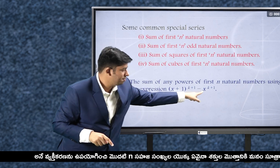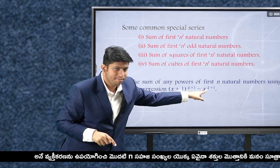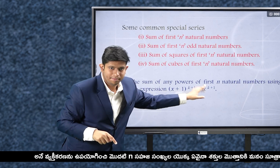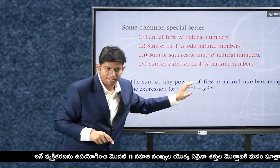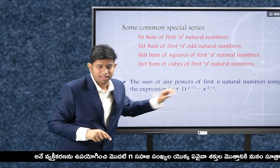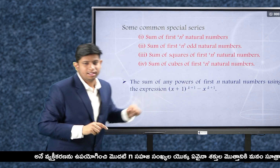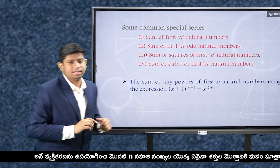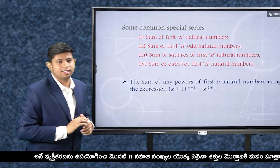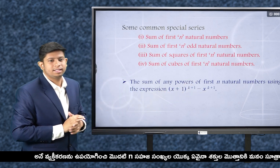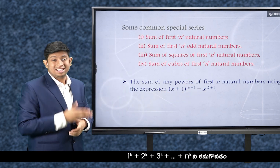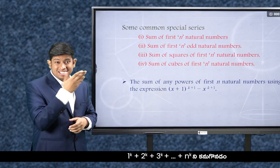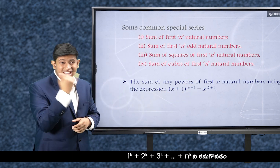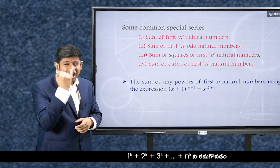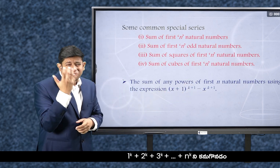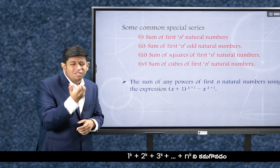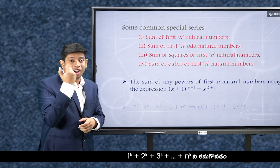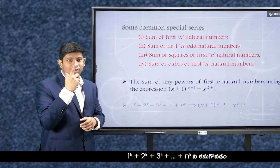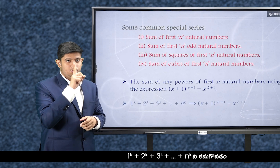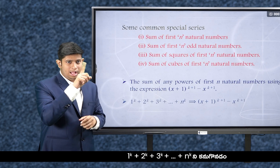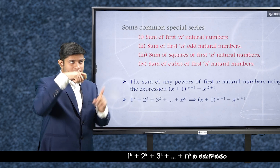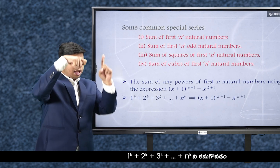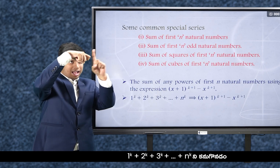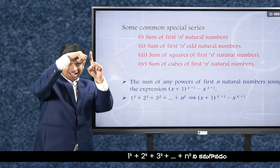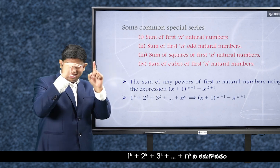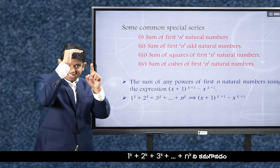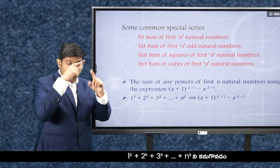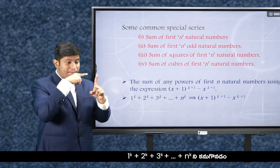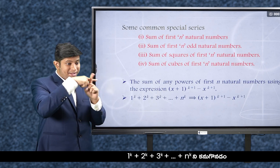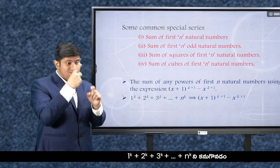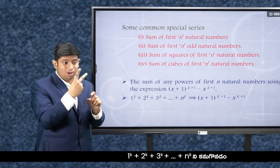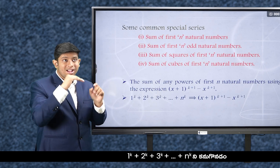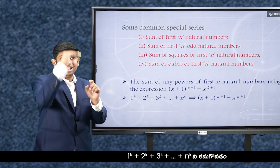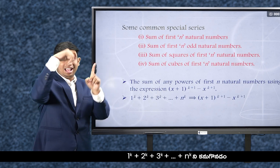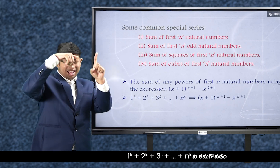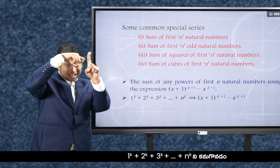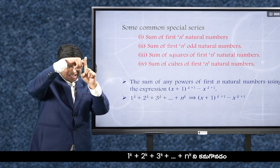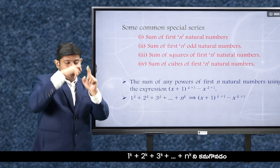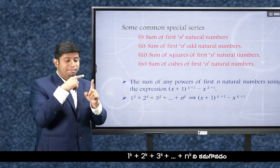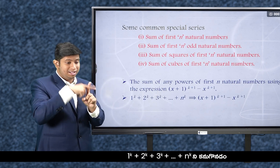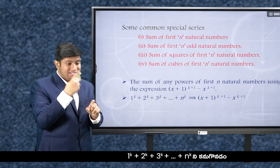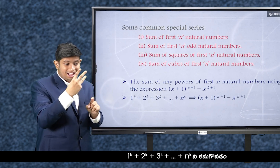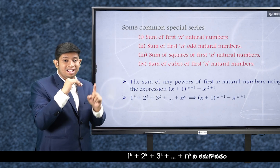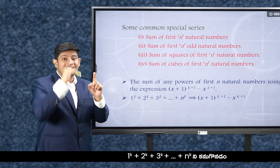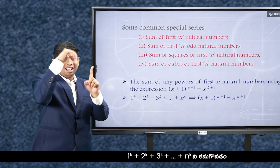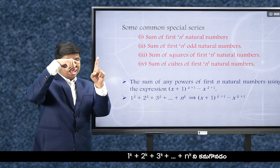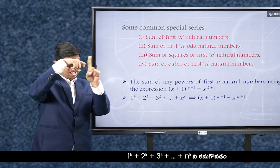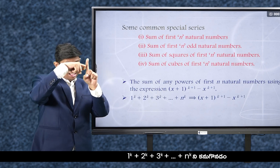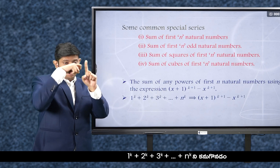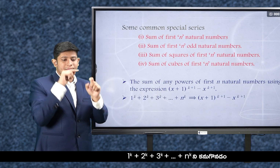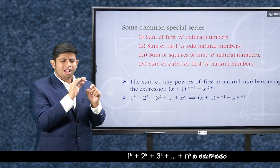పొందవచ్చు. 1 పవర్ ఆఫ్ k ప్లస్ 2 పవర్ ఆఫ్ k ప్లస్ 3 పవర్ ఆఫ్ k ప్లస్